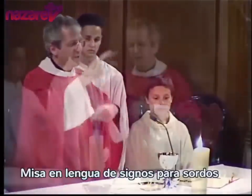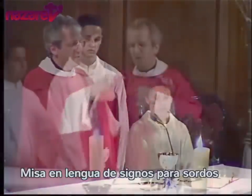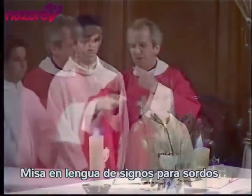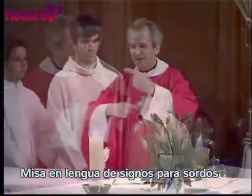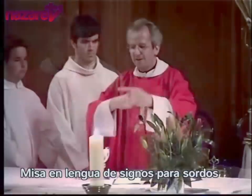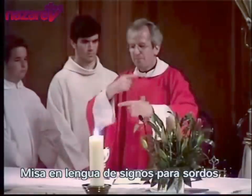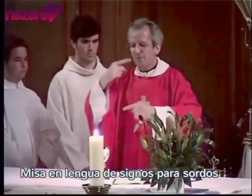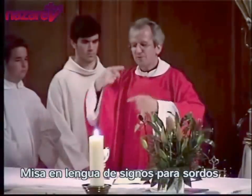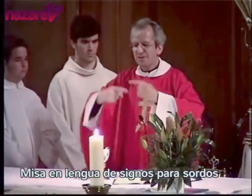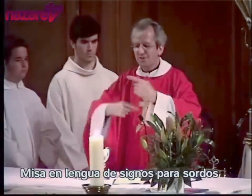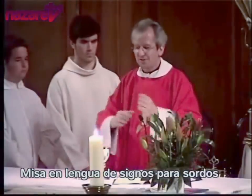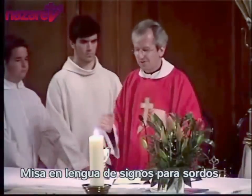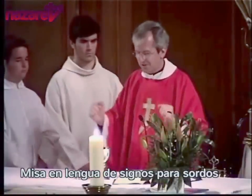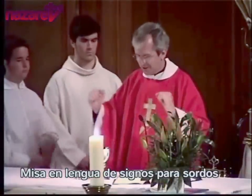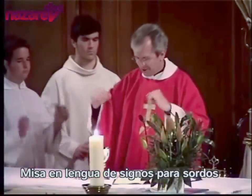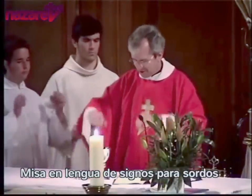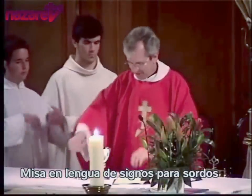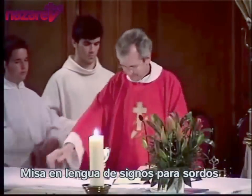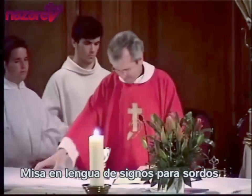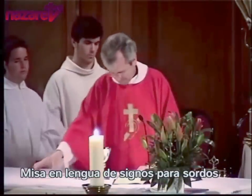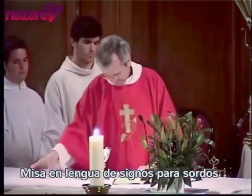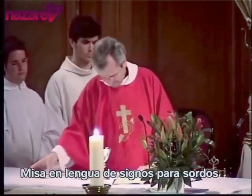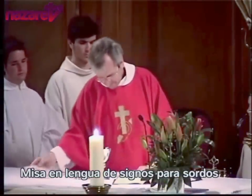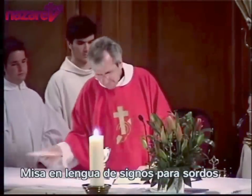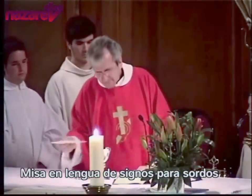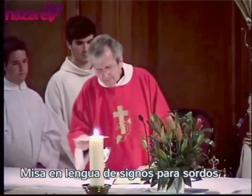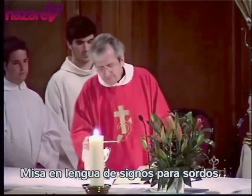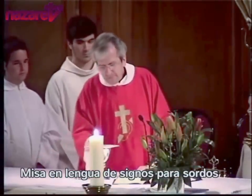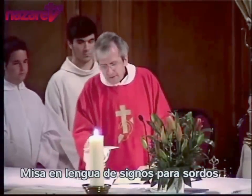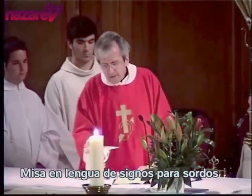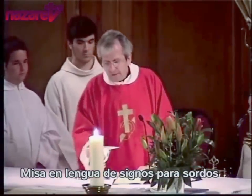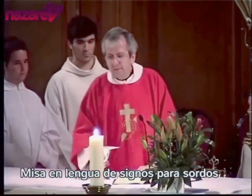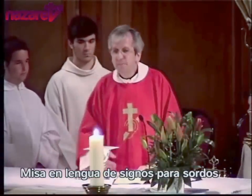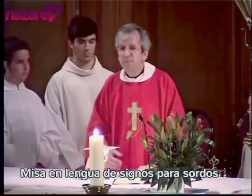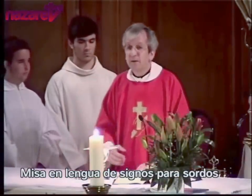honor y toda gloria por los siglos de los siglos. Amén.